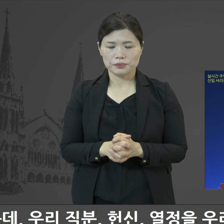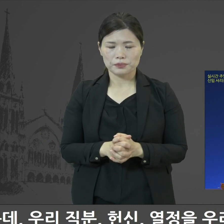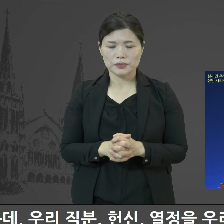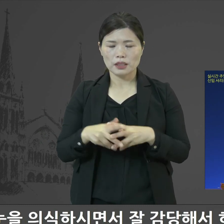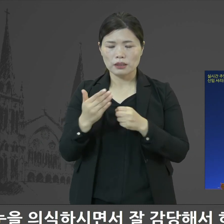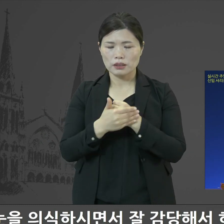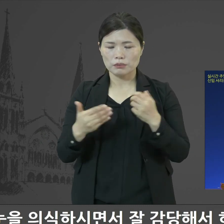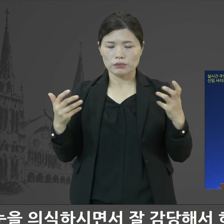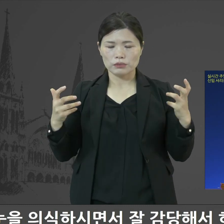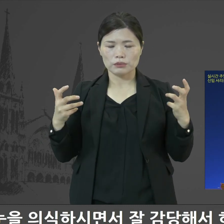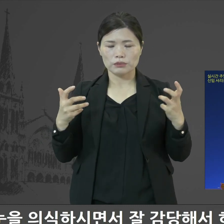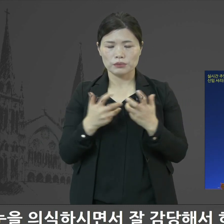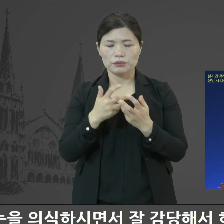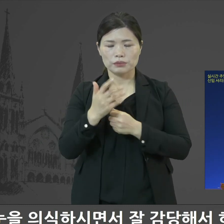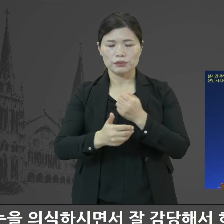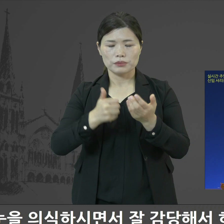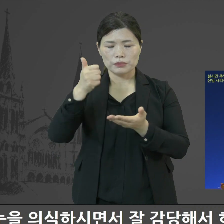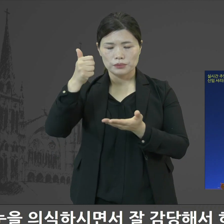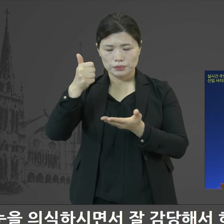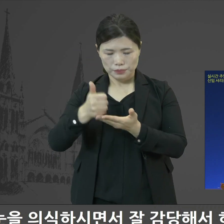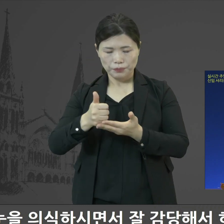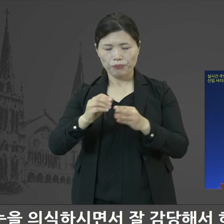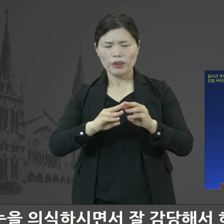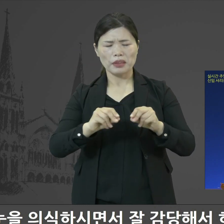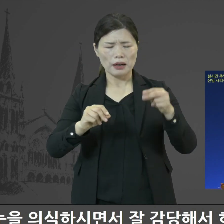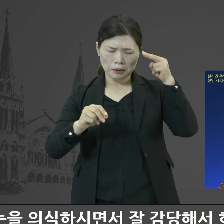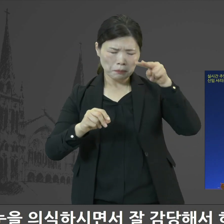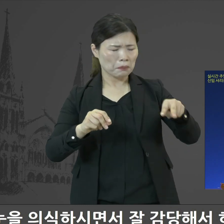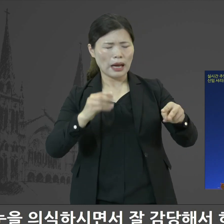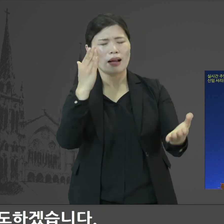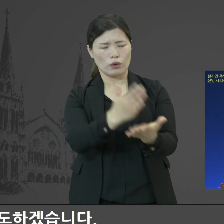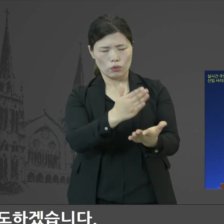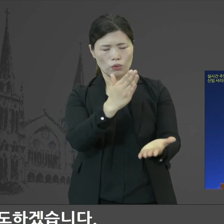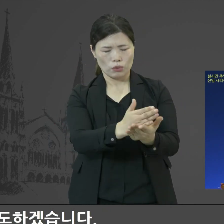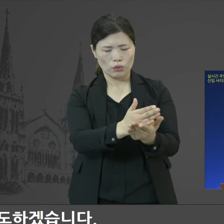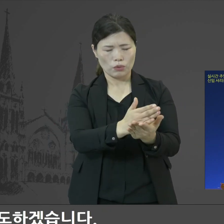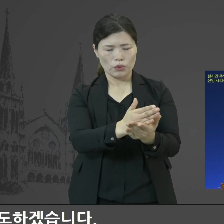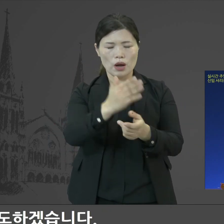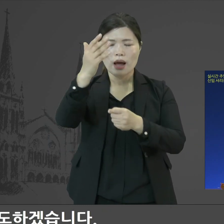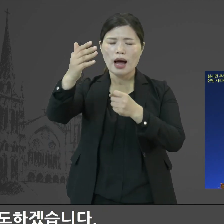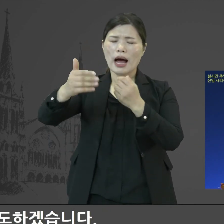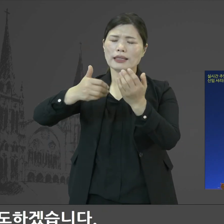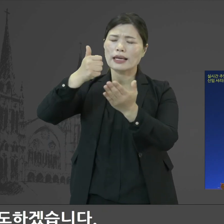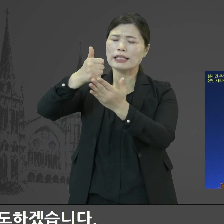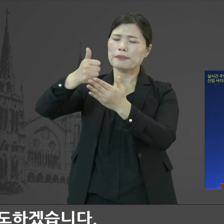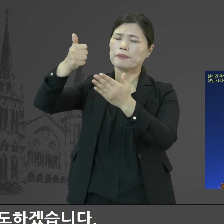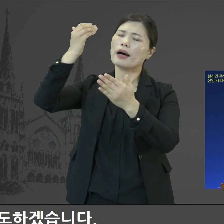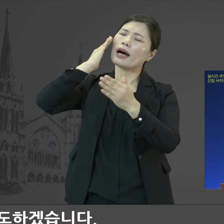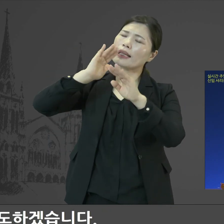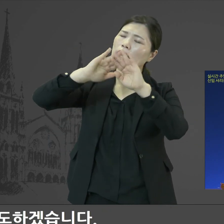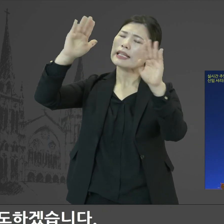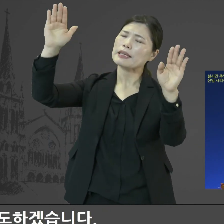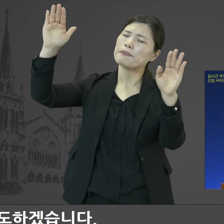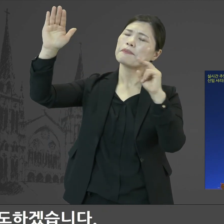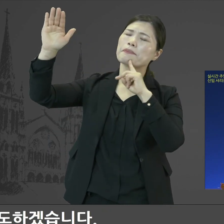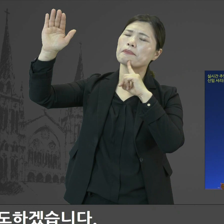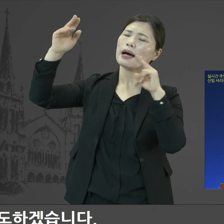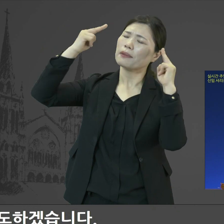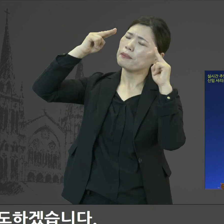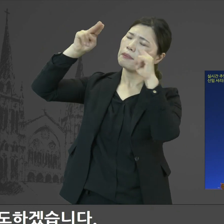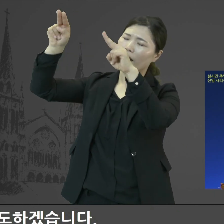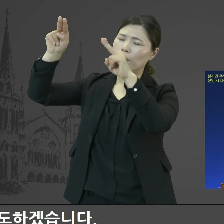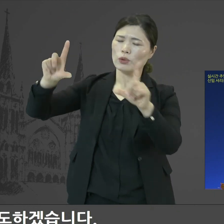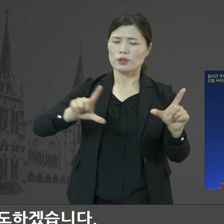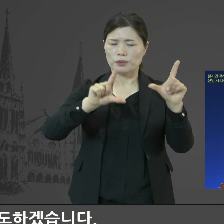은혜가 풍성하신 하나님, 땅을 보며 사는 자들이 아니라 하늘을 보며 하나님 바라보며 사는 자 되게